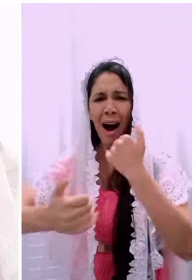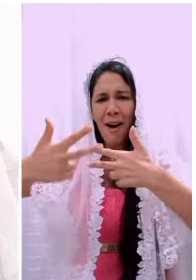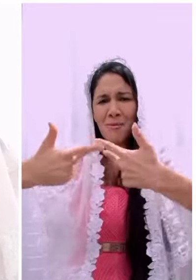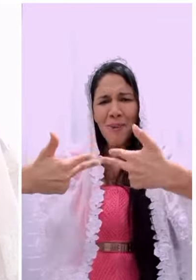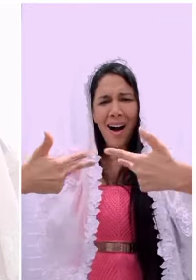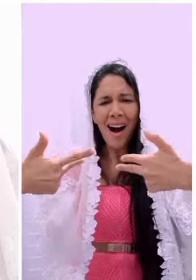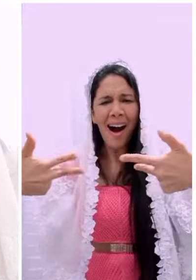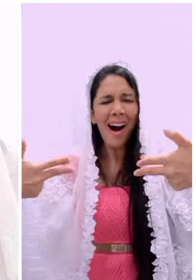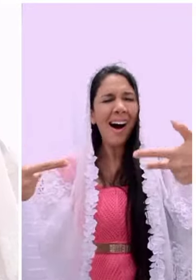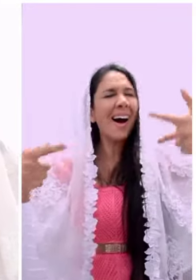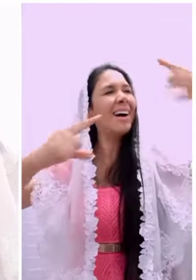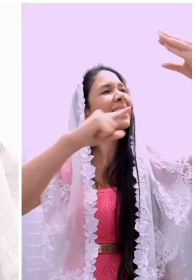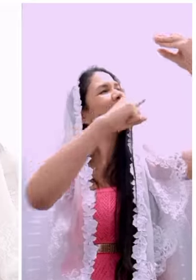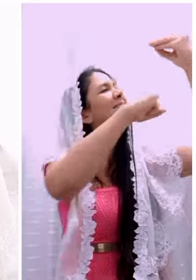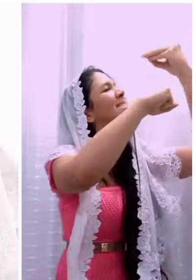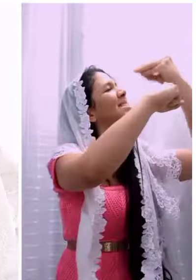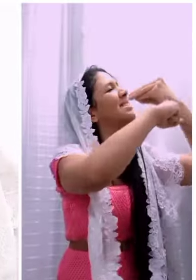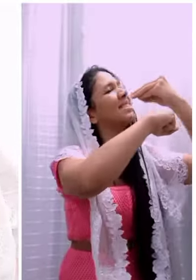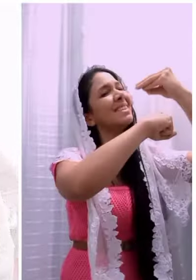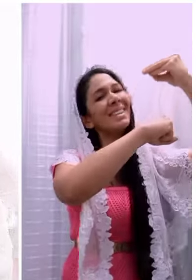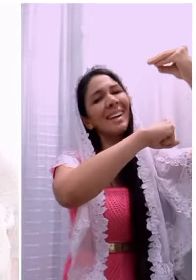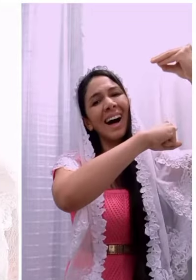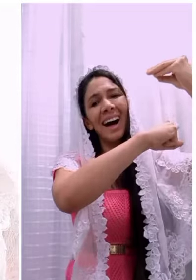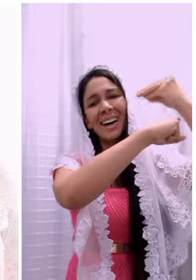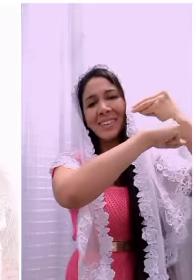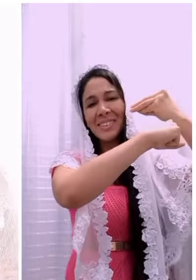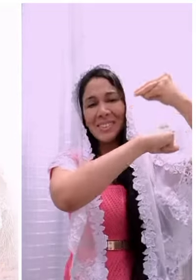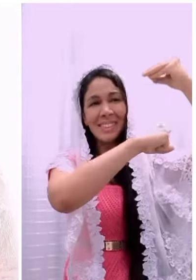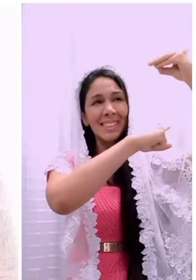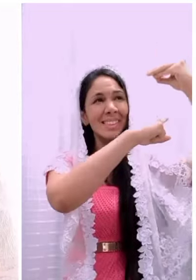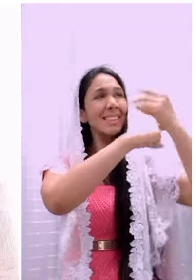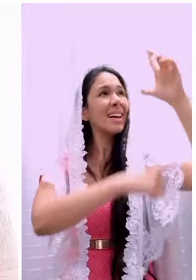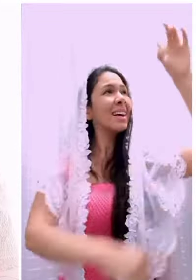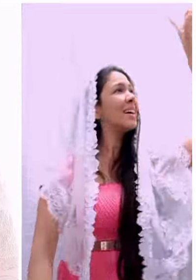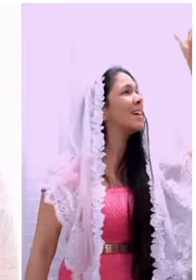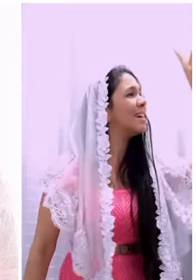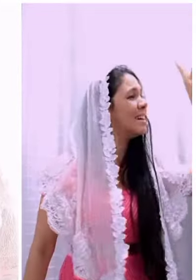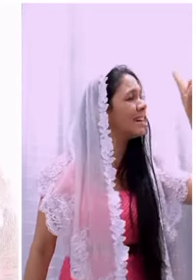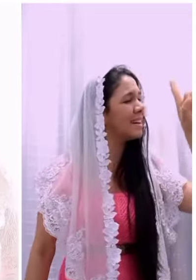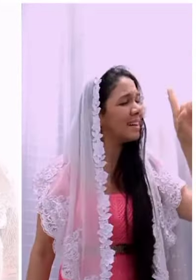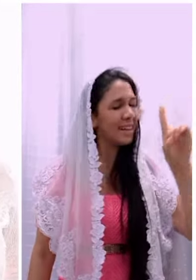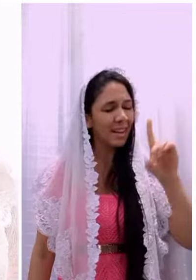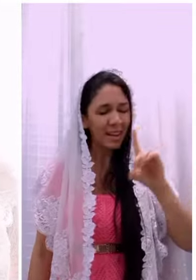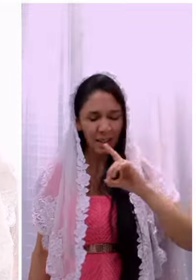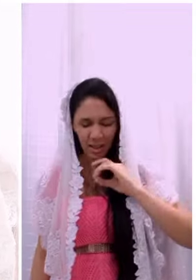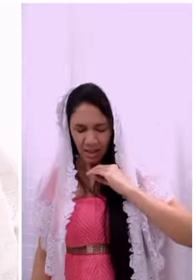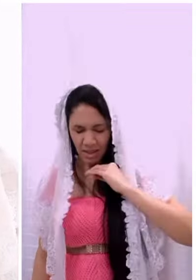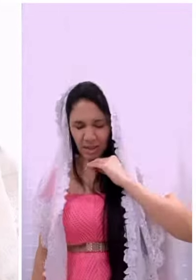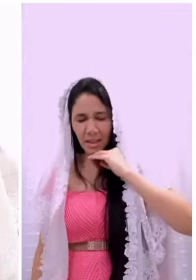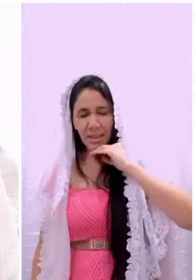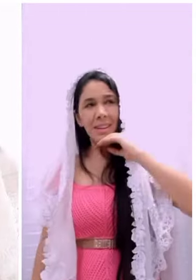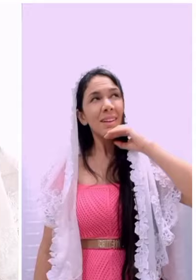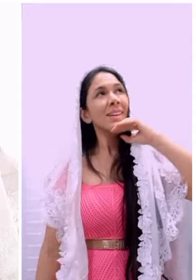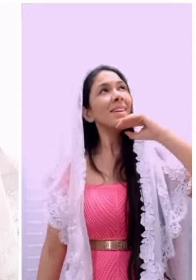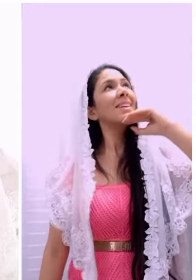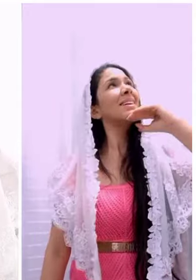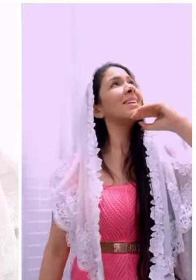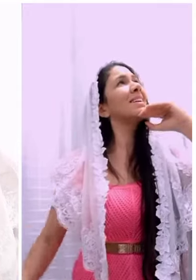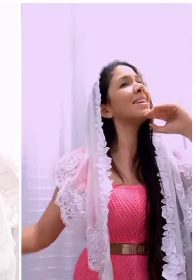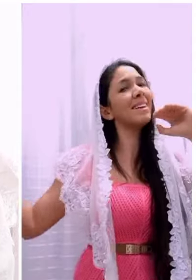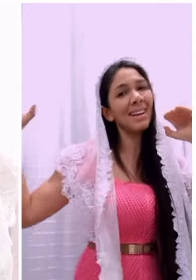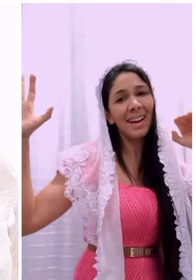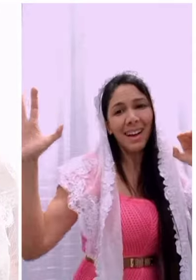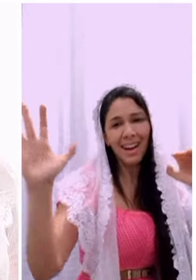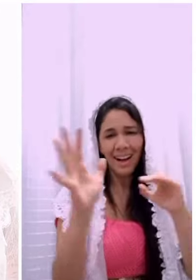porque desfaleço de amor. A sua mão esquerda esteja debaixo da minha cabeça, e a sua mão direita me